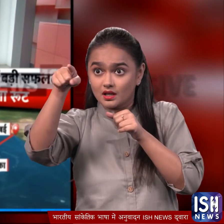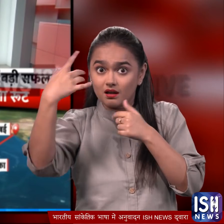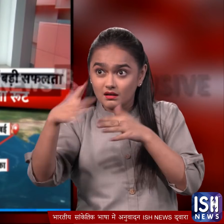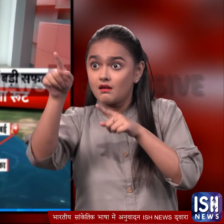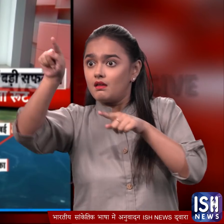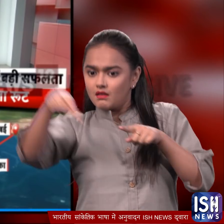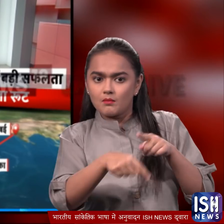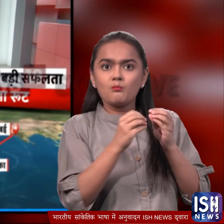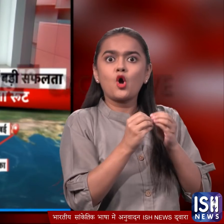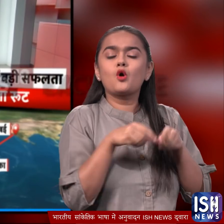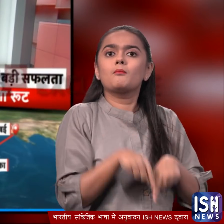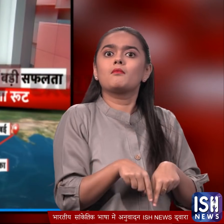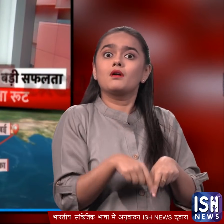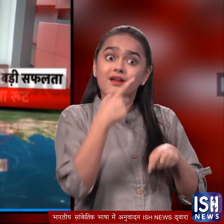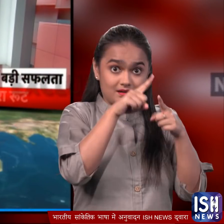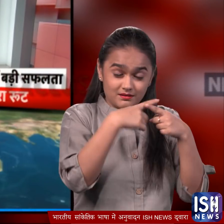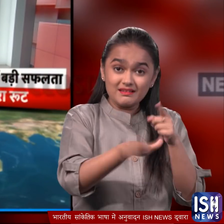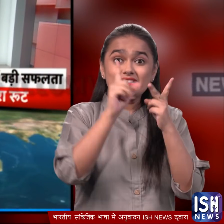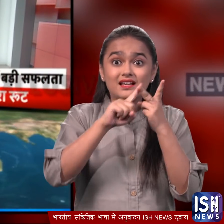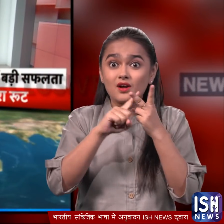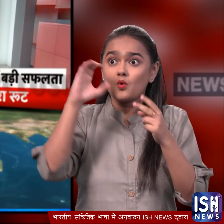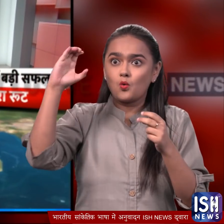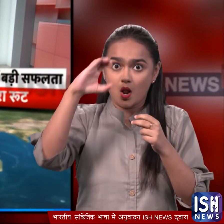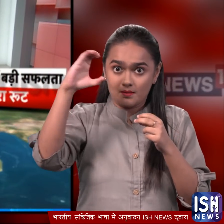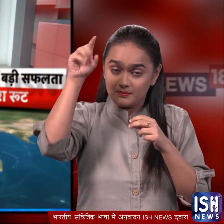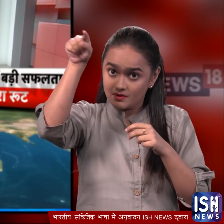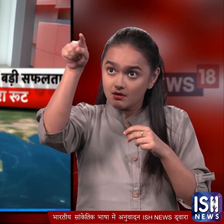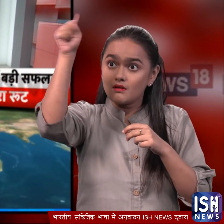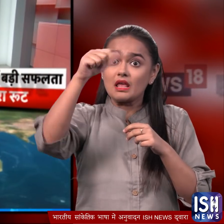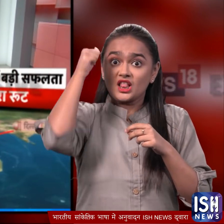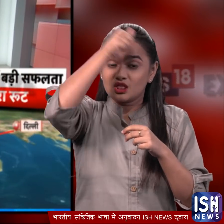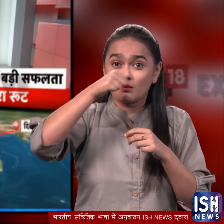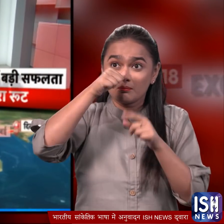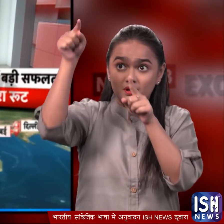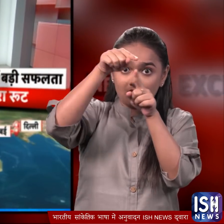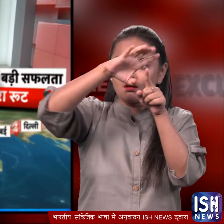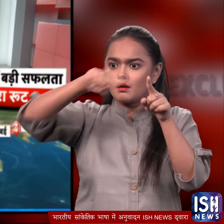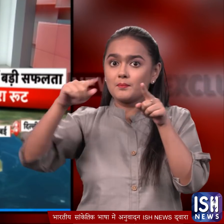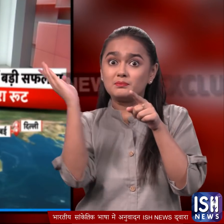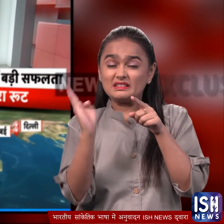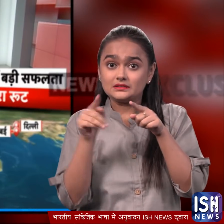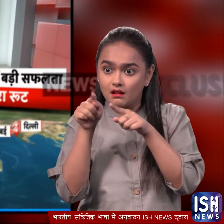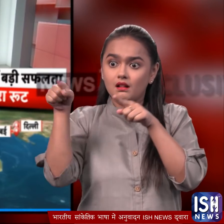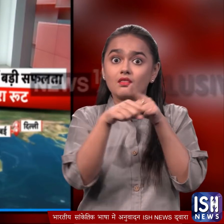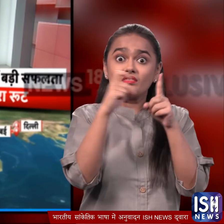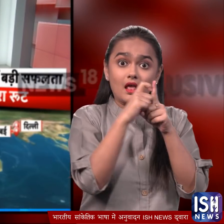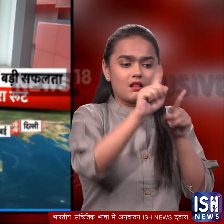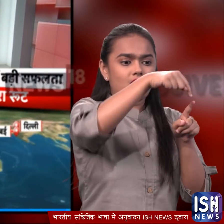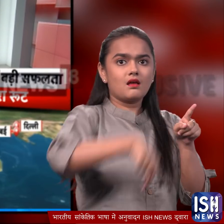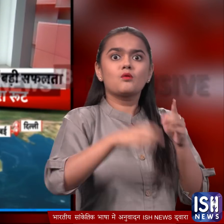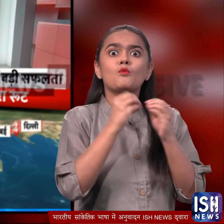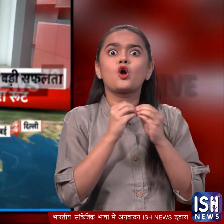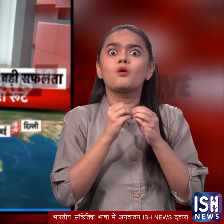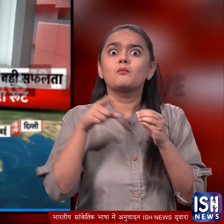खेप मुंबई पहुंचाई जाती थी, जबकि दूसरा रूट कोलंबिया से अफ्रीकी देश इथियोपिया, फिर ब्राजील, इसके बाद दिल्ली और फिर मुंबई